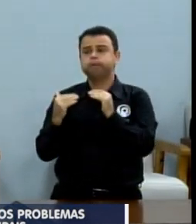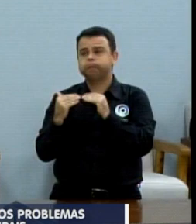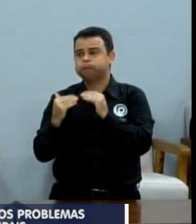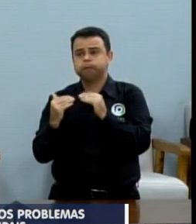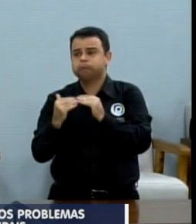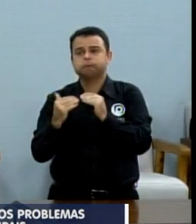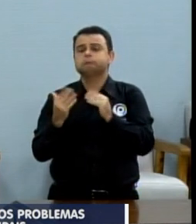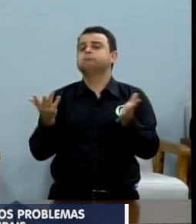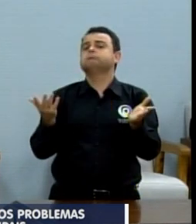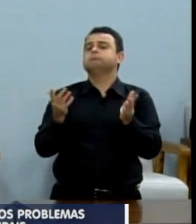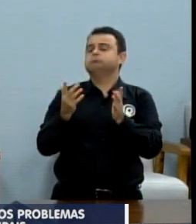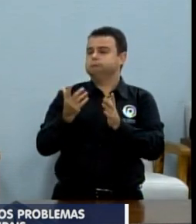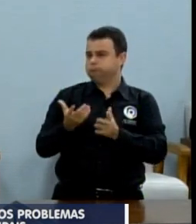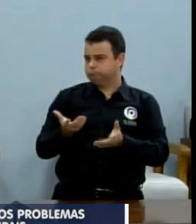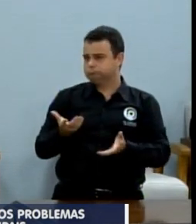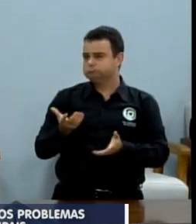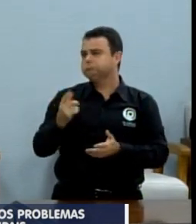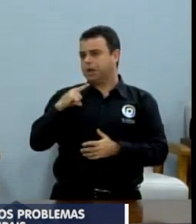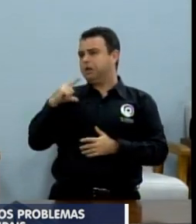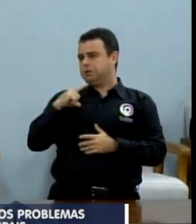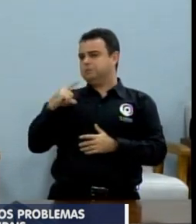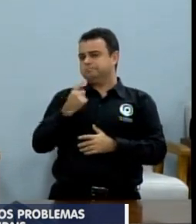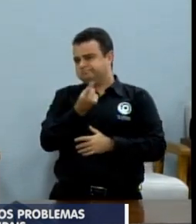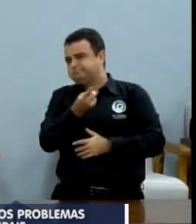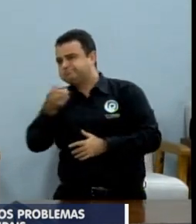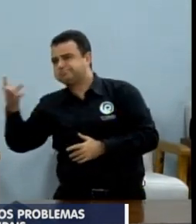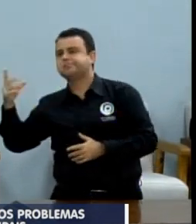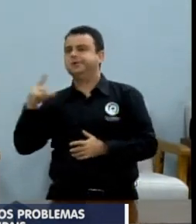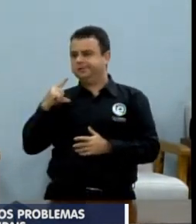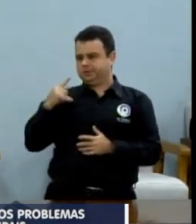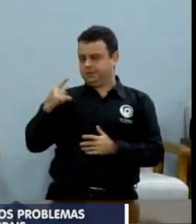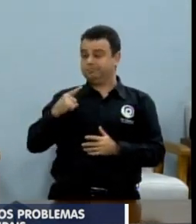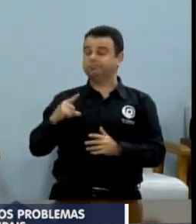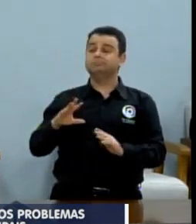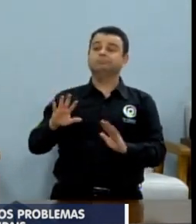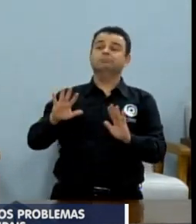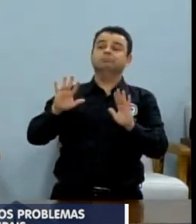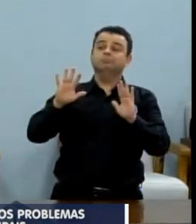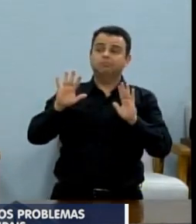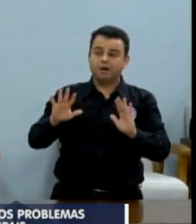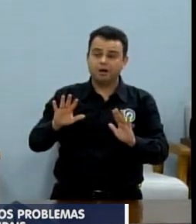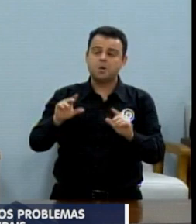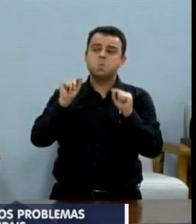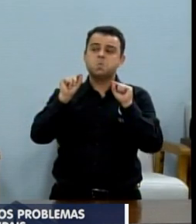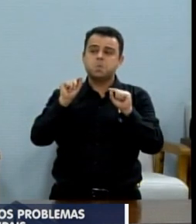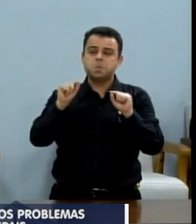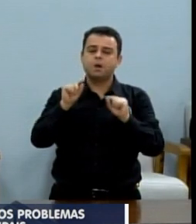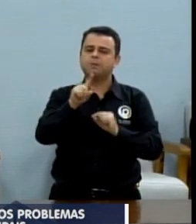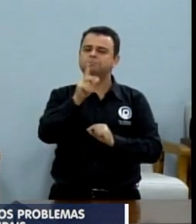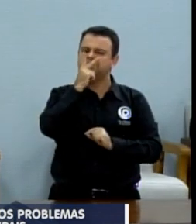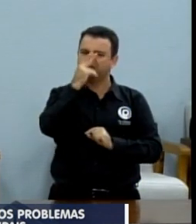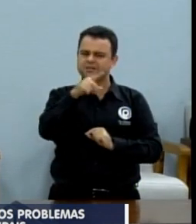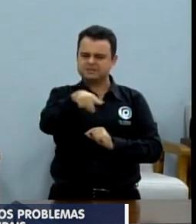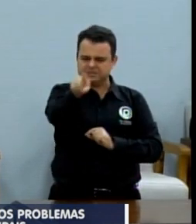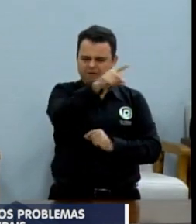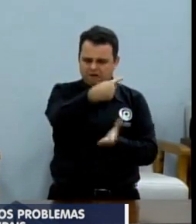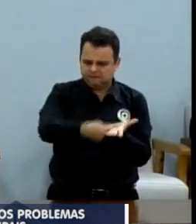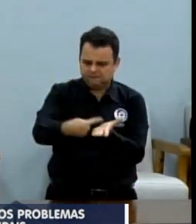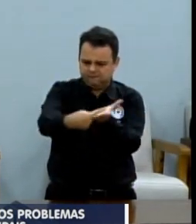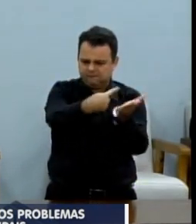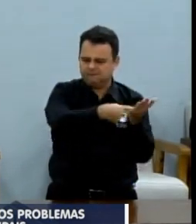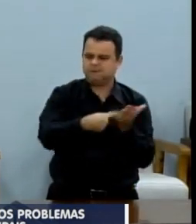deles agora o que existia aqui era um domínio total e uma pressão do prefeito felizmente